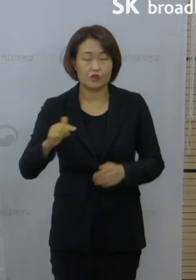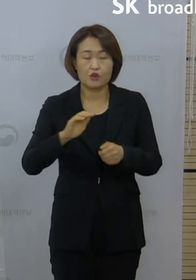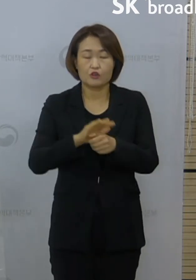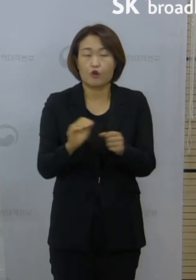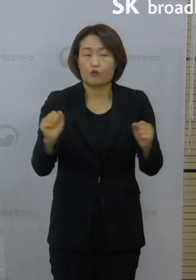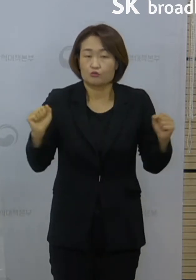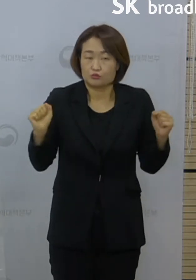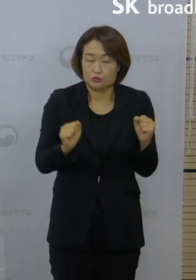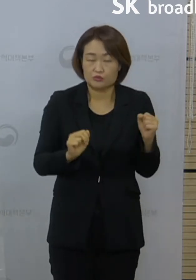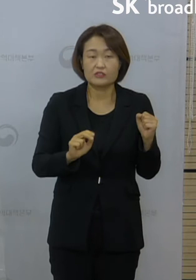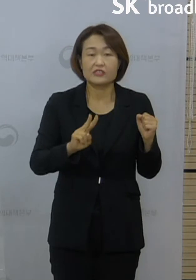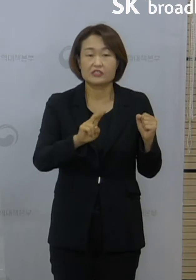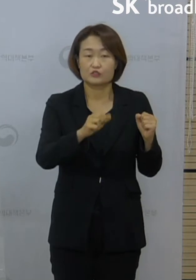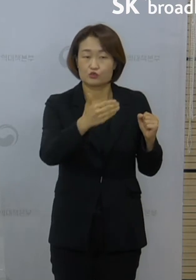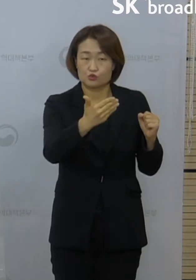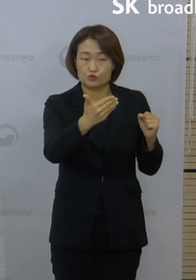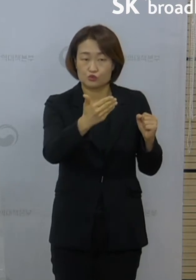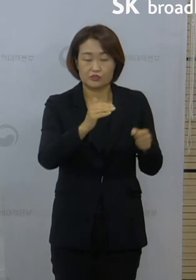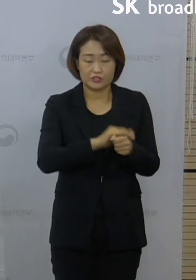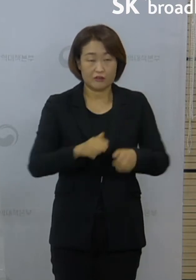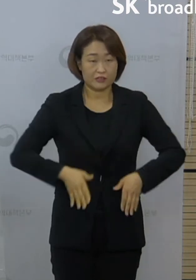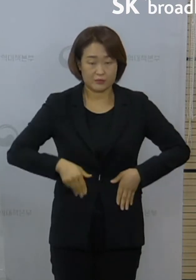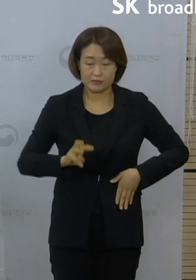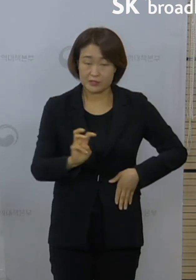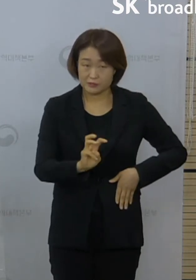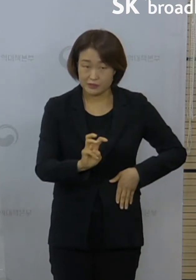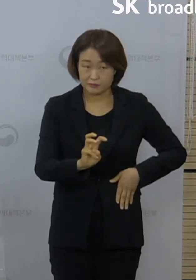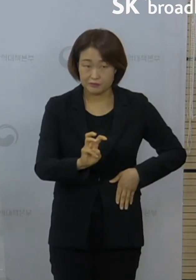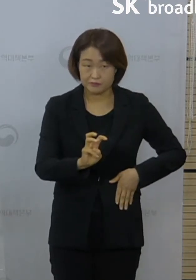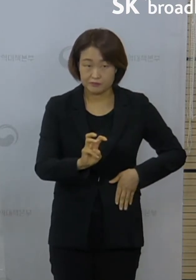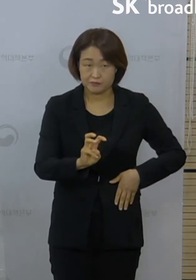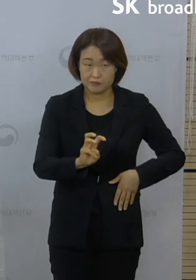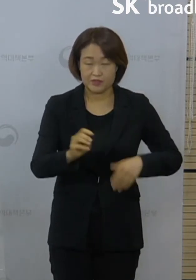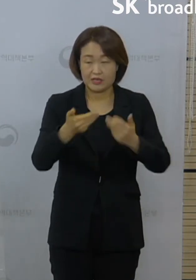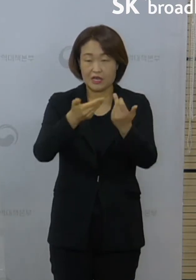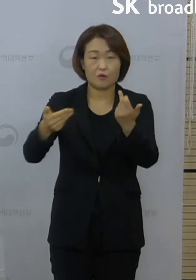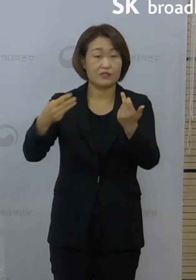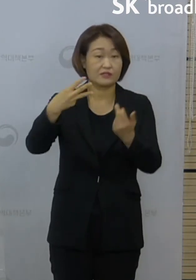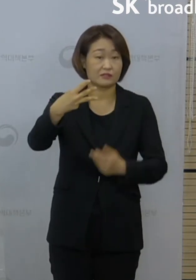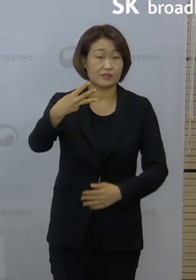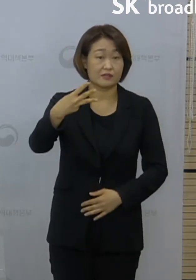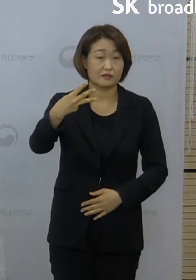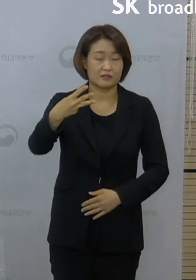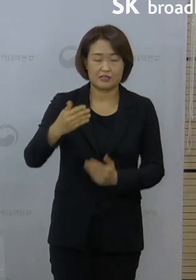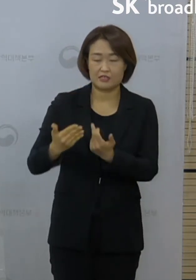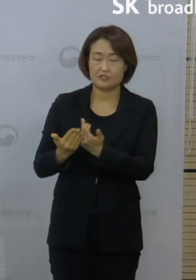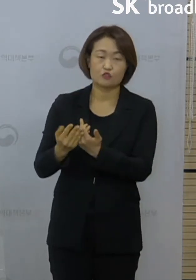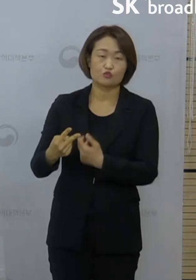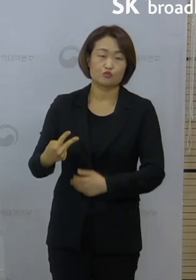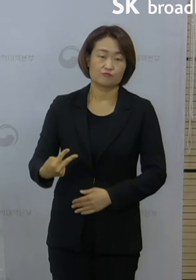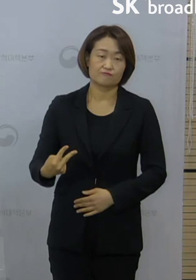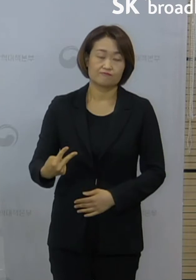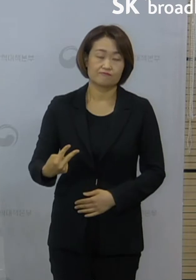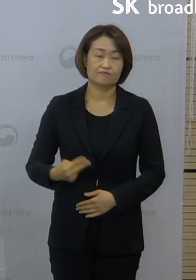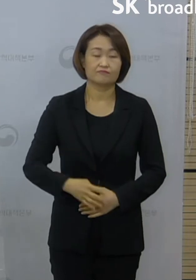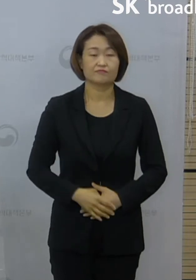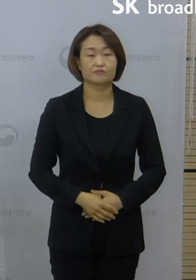29 명 경남권 30명 강원 3 명 제주 2명입니다